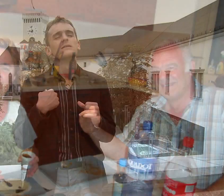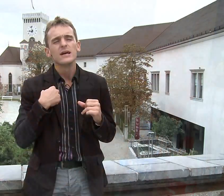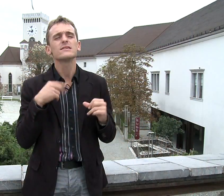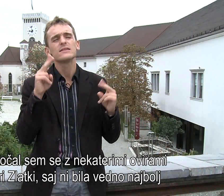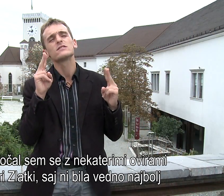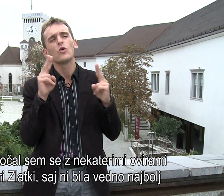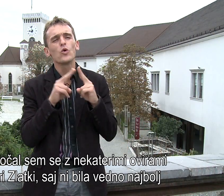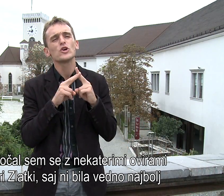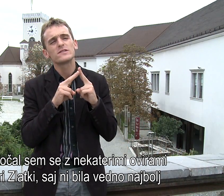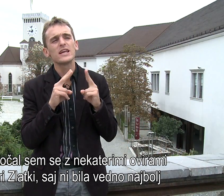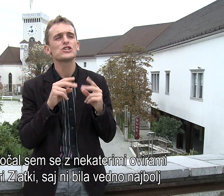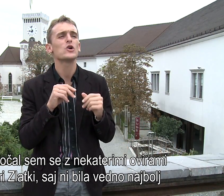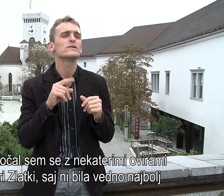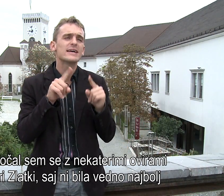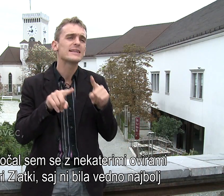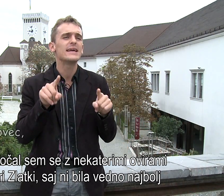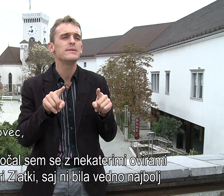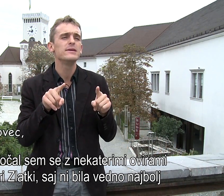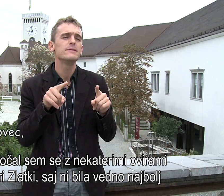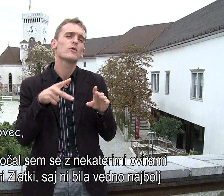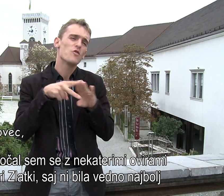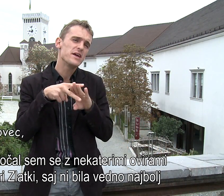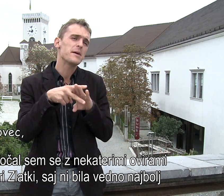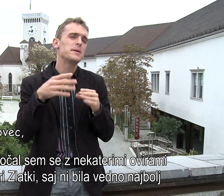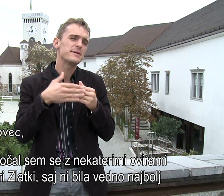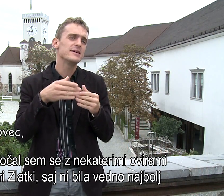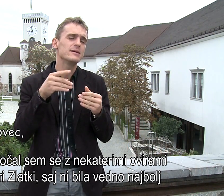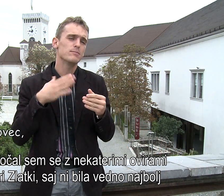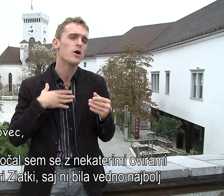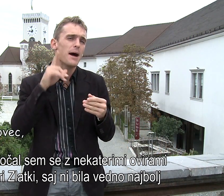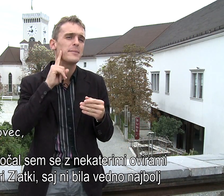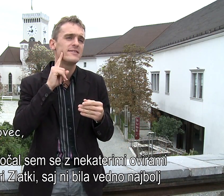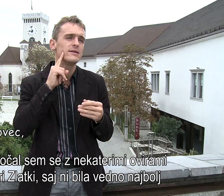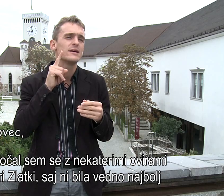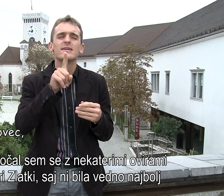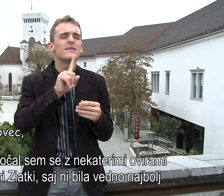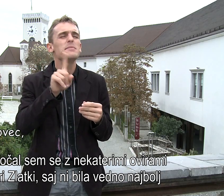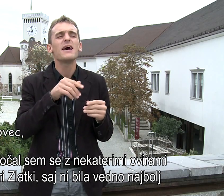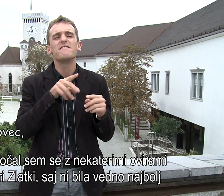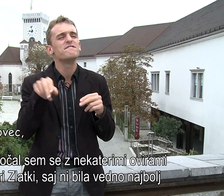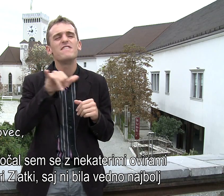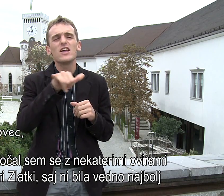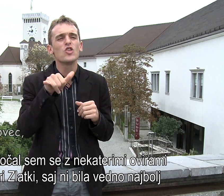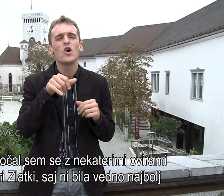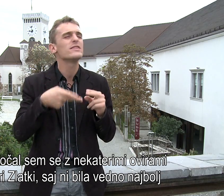Jaz sem se srečal z nekaterimi ovirami pri moji mamici, saj ni bila vedno